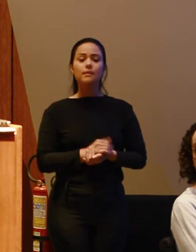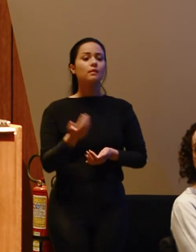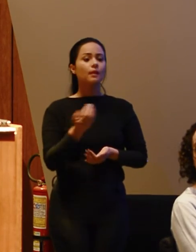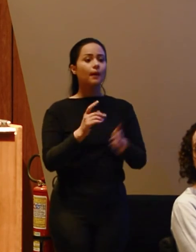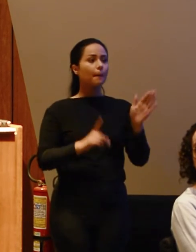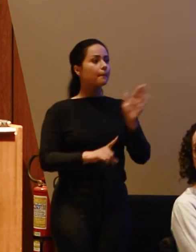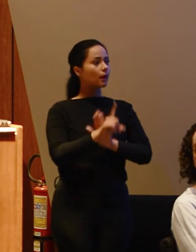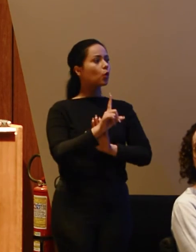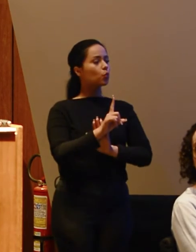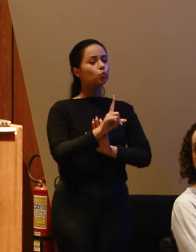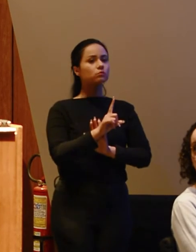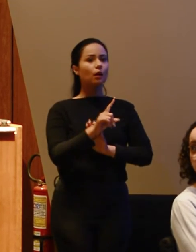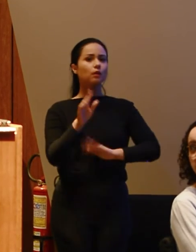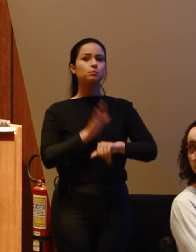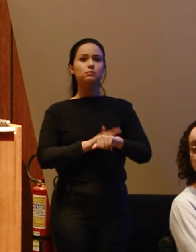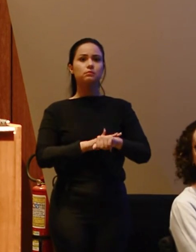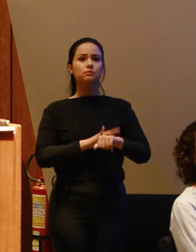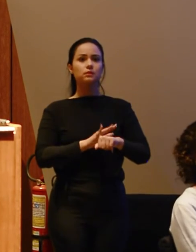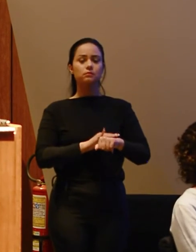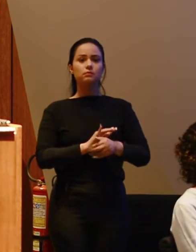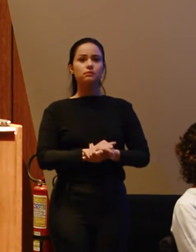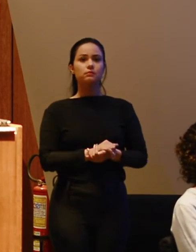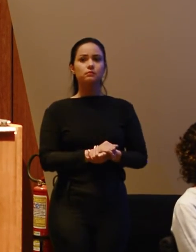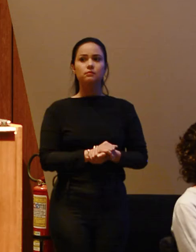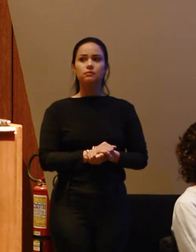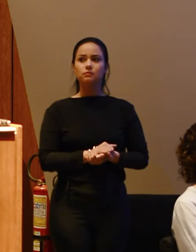quer fazer alguma pergunta enquanto isso?